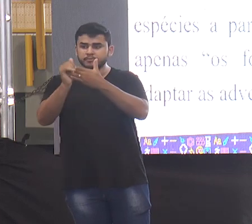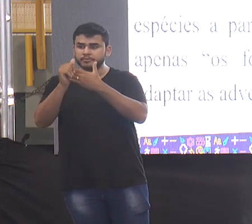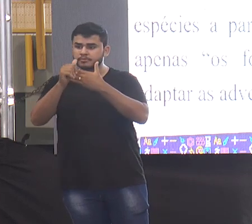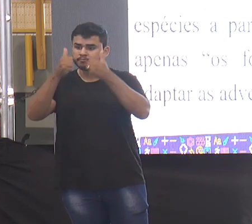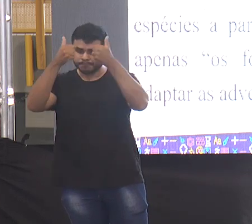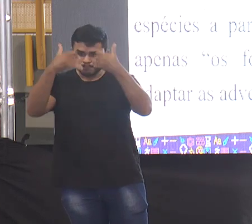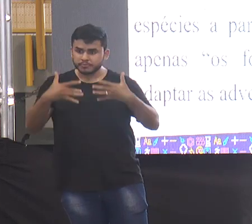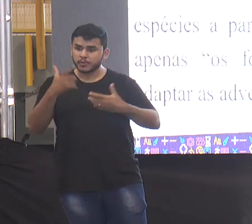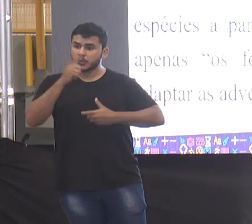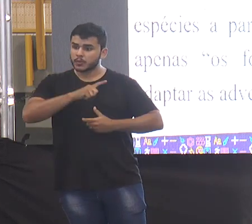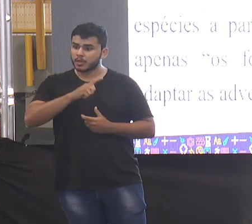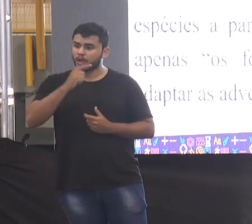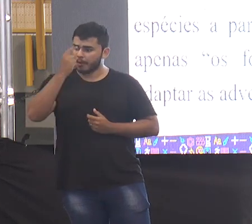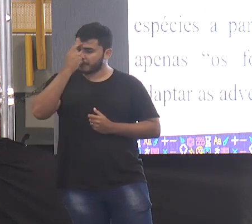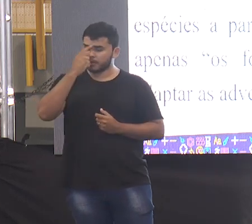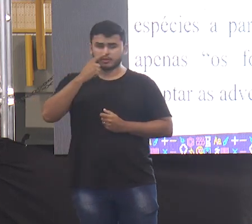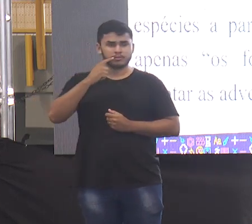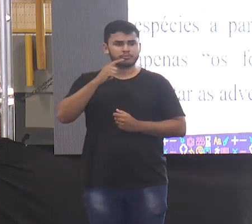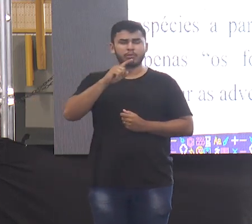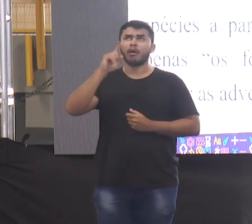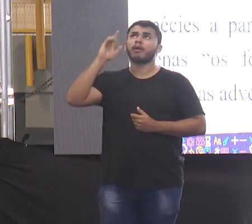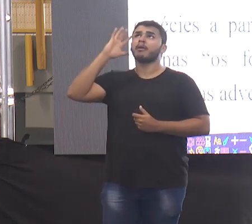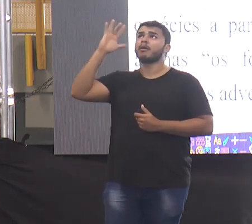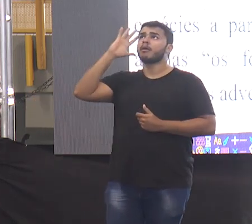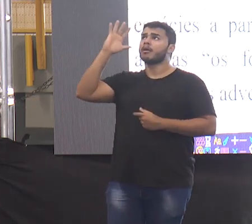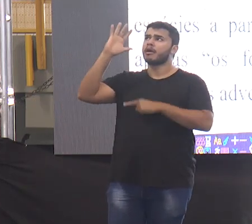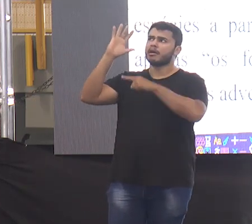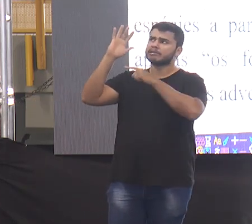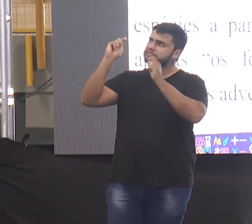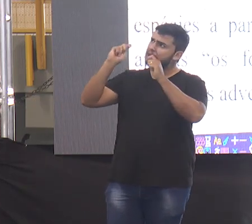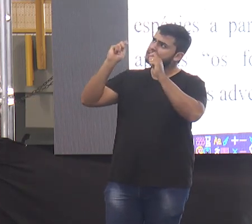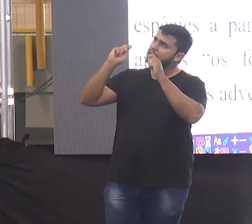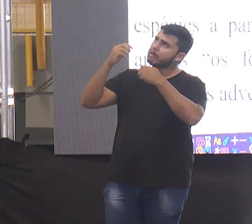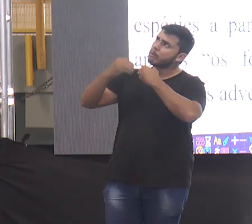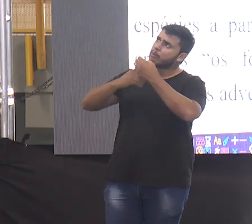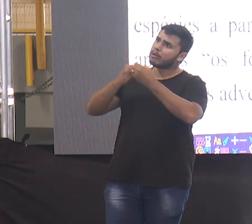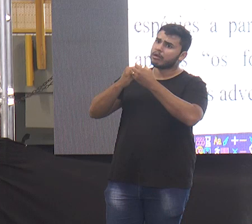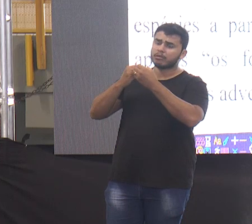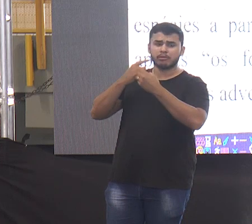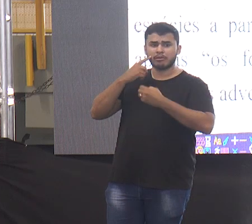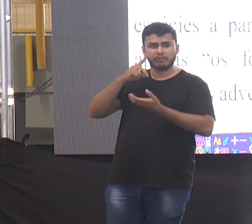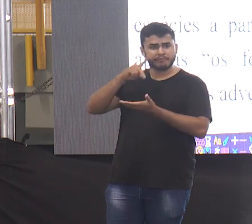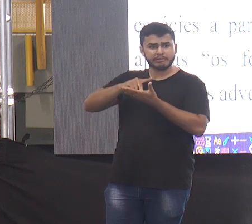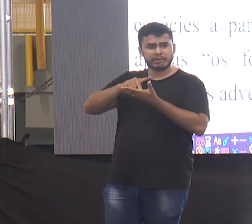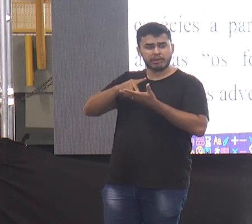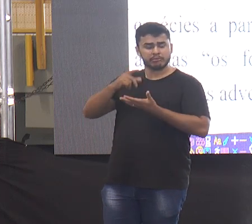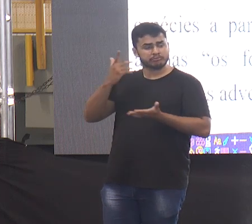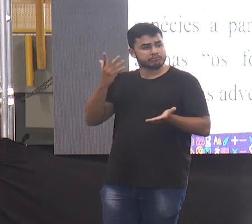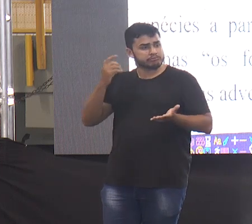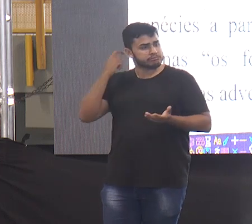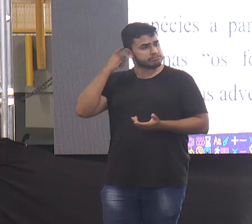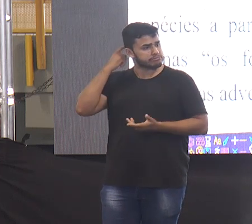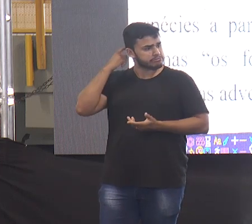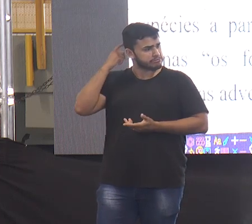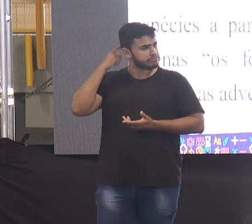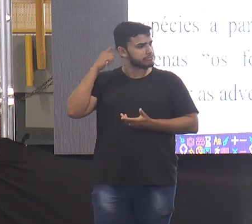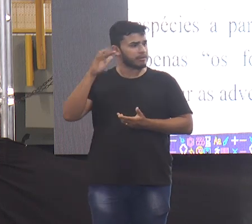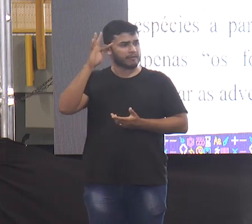explicar. Então, nada de sonho, nada de fantasia, nada de transcendência, nada de